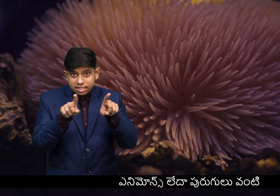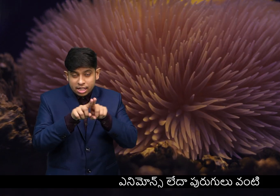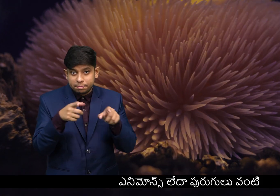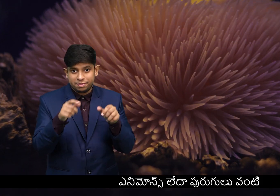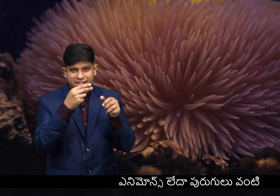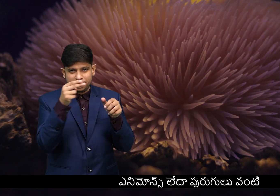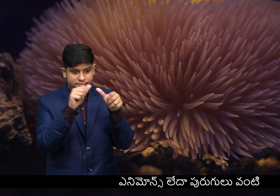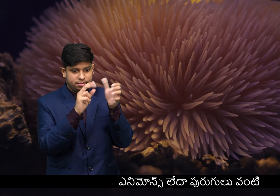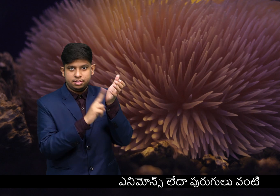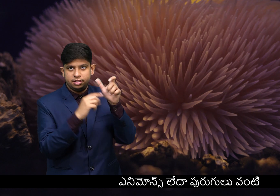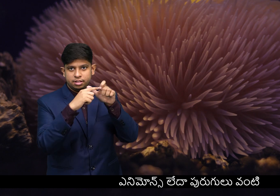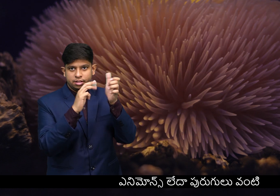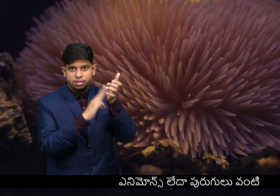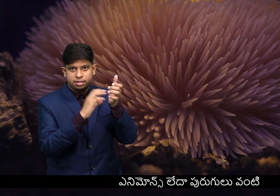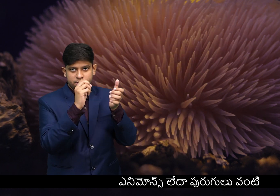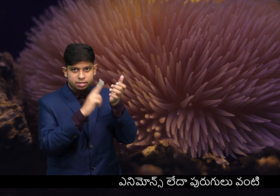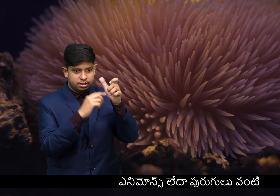ఎనిమాన్స్ లేదా పురుగులు వంటి